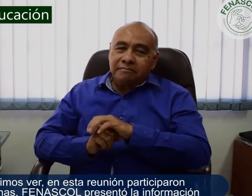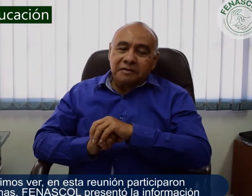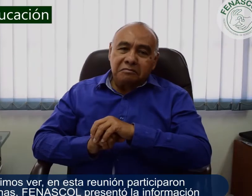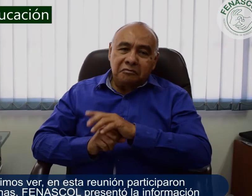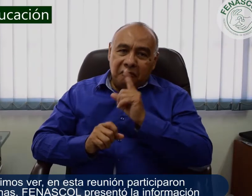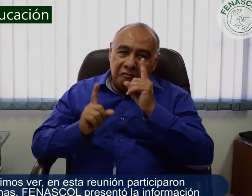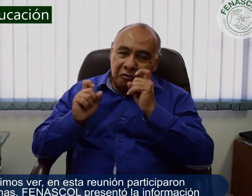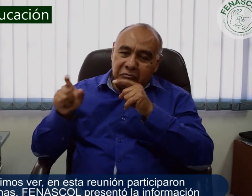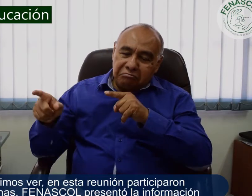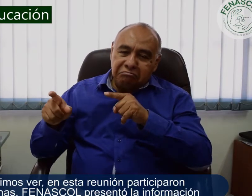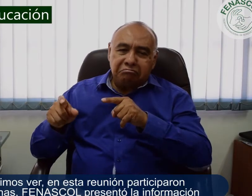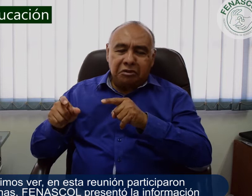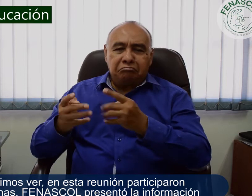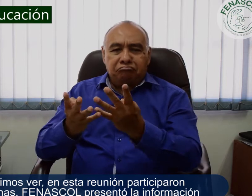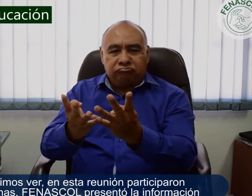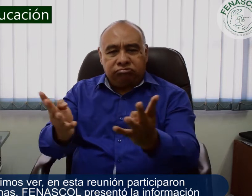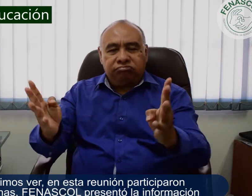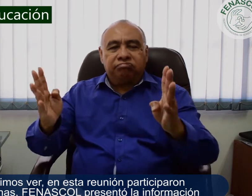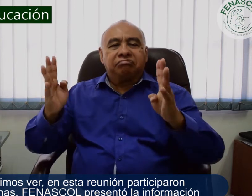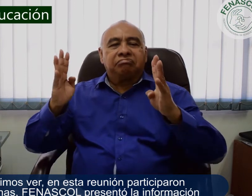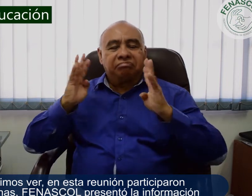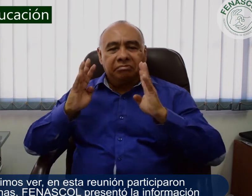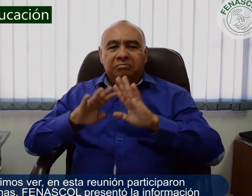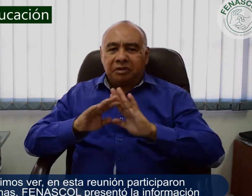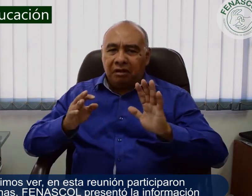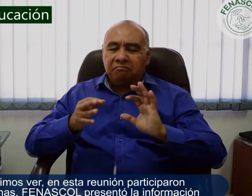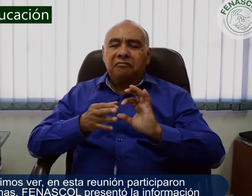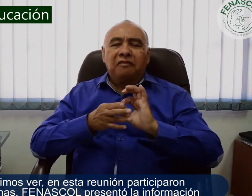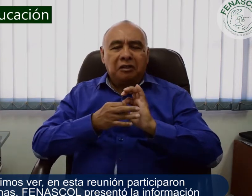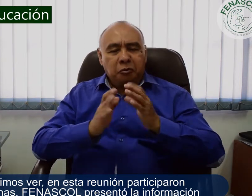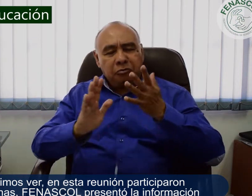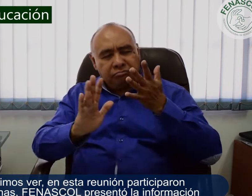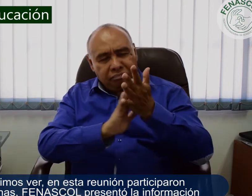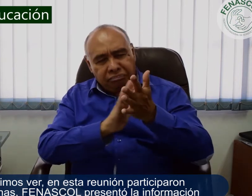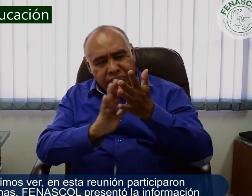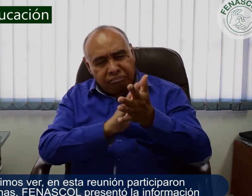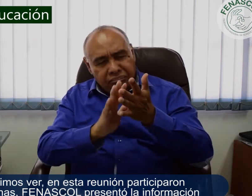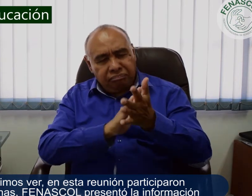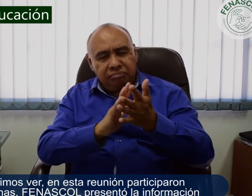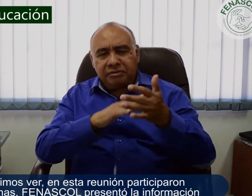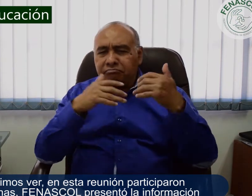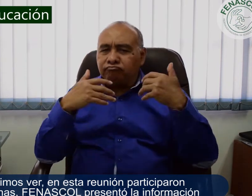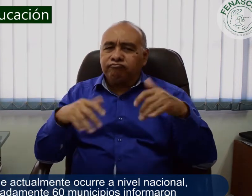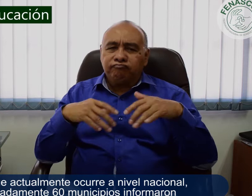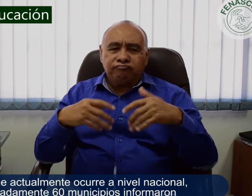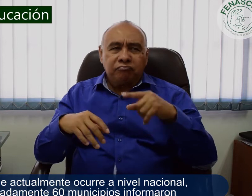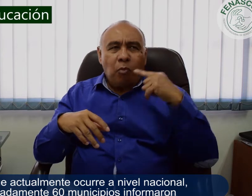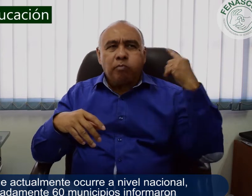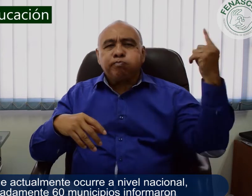Como pudimos ver, en esta reunión participaron varias personas. Fenascold presentó la información sobre lo que actualmente